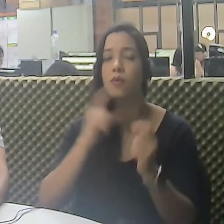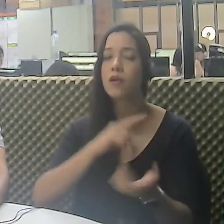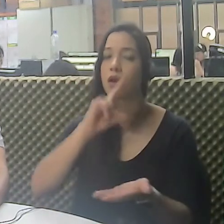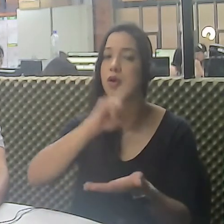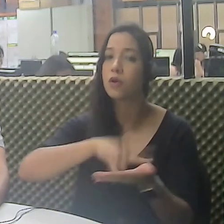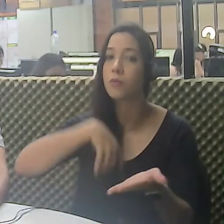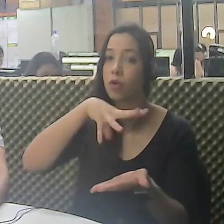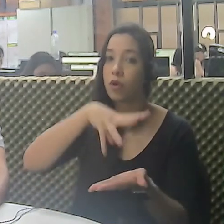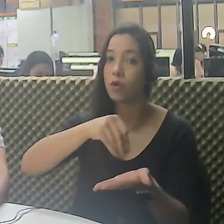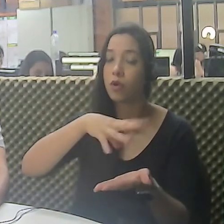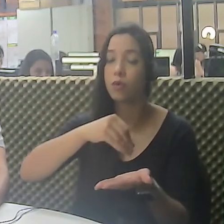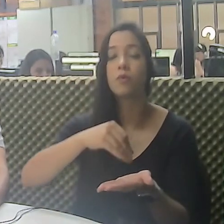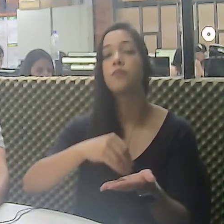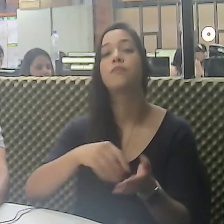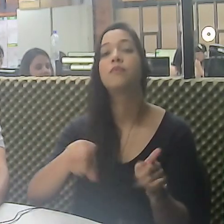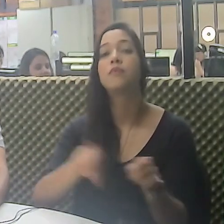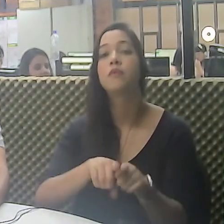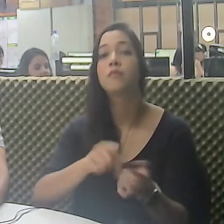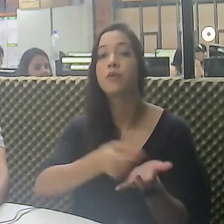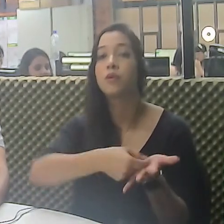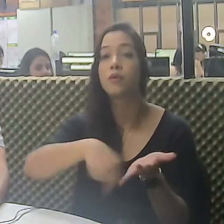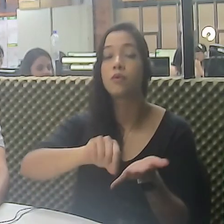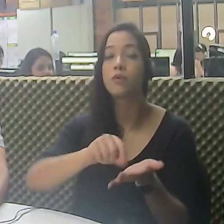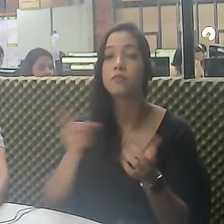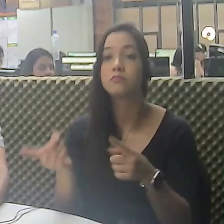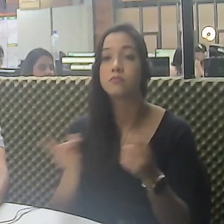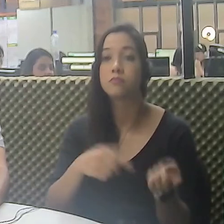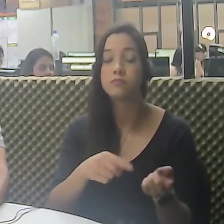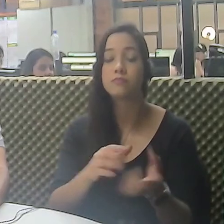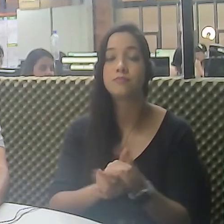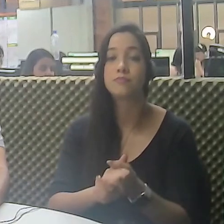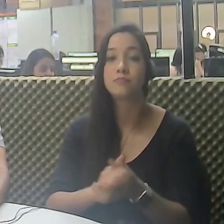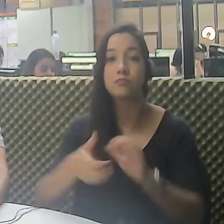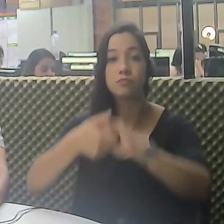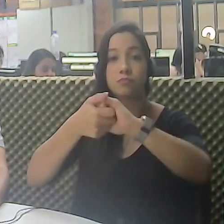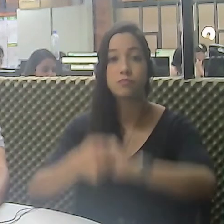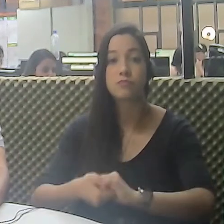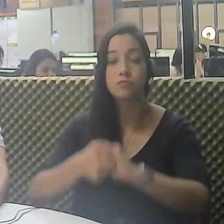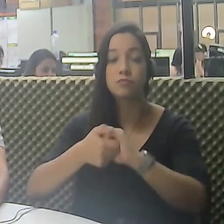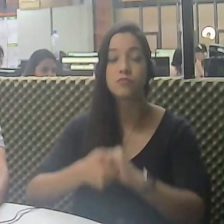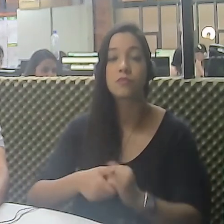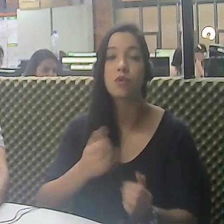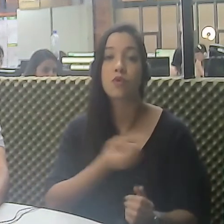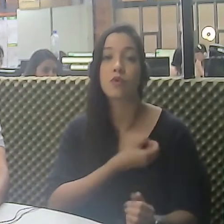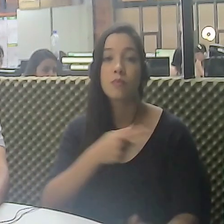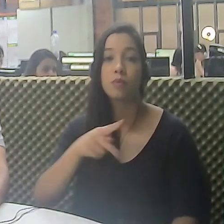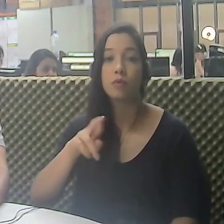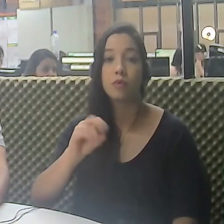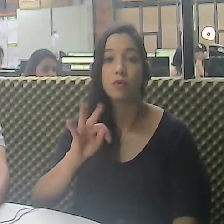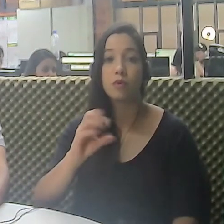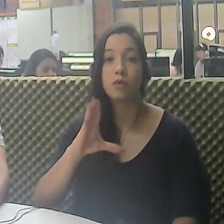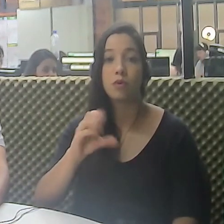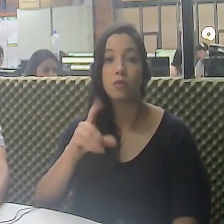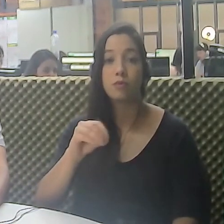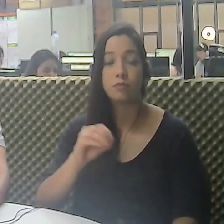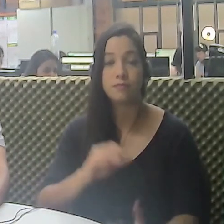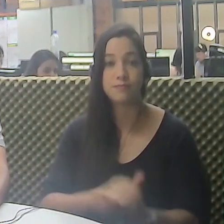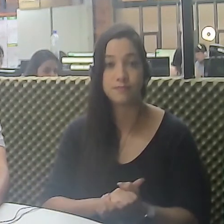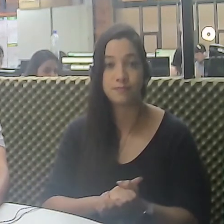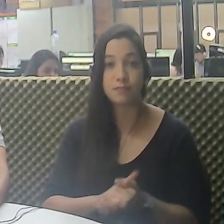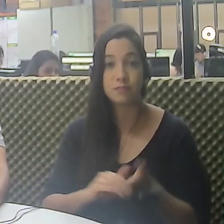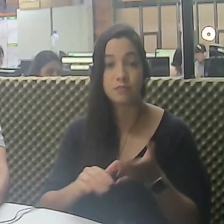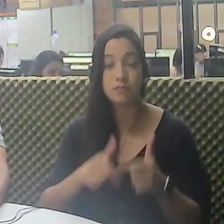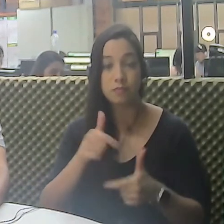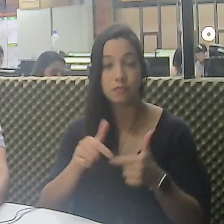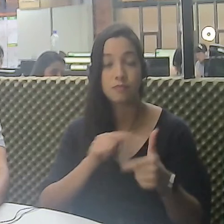dos documentos pessoais e contratos firmados entre as partes, comprovantes e números de protocolos de reclamação. O